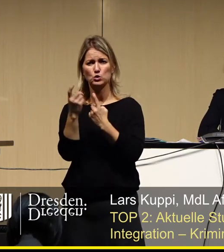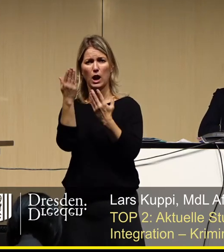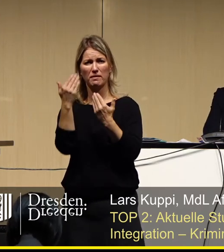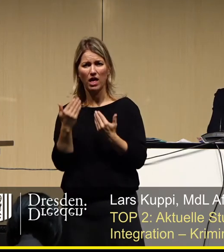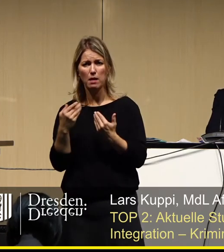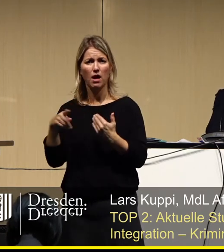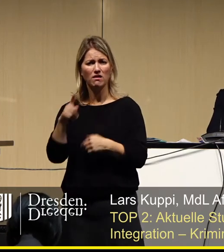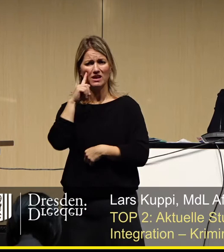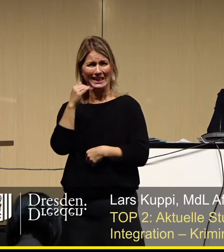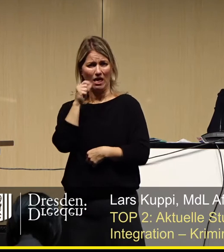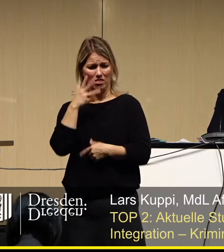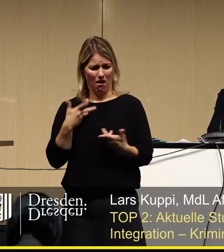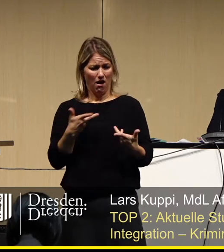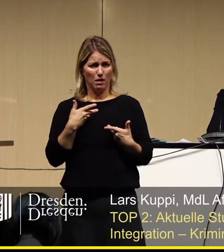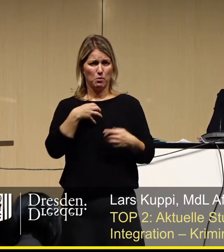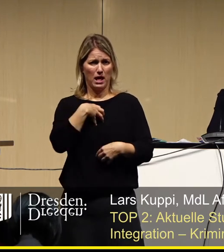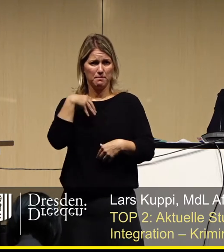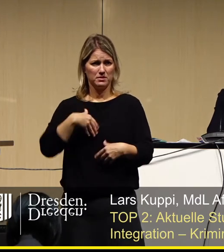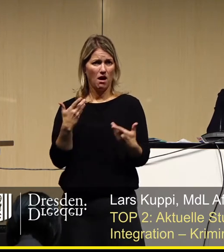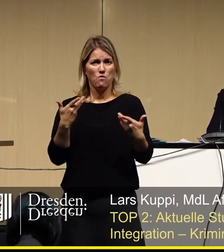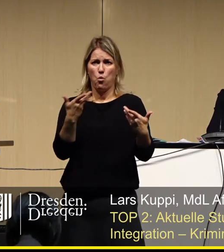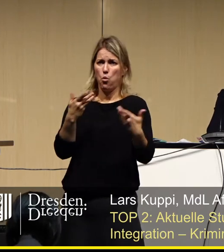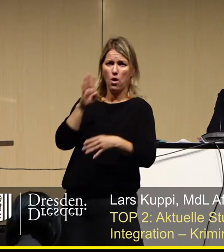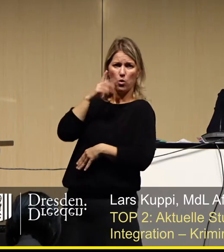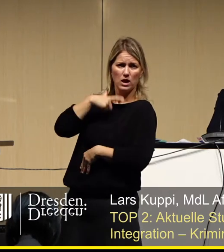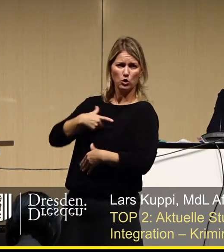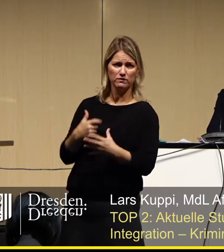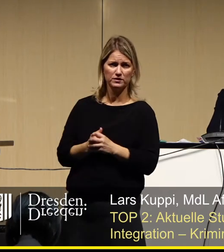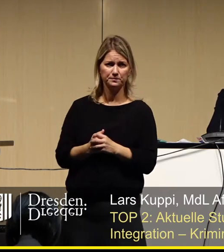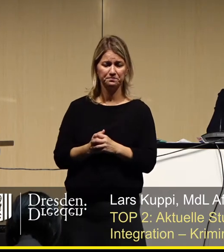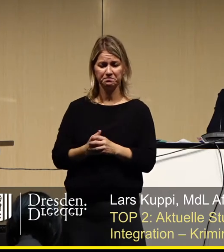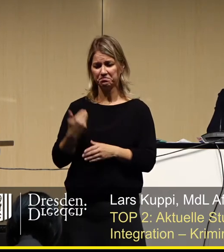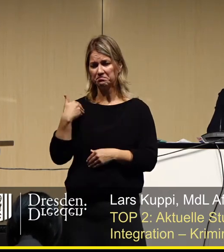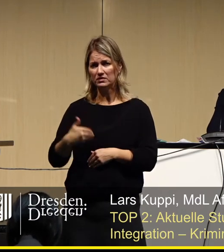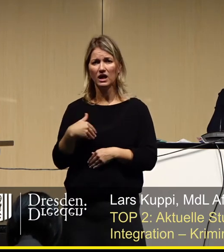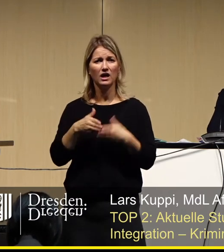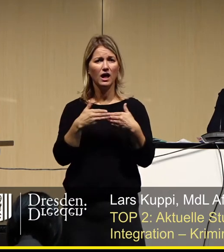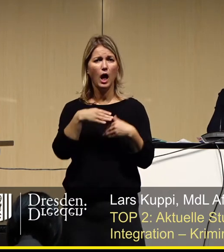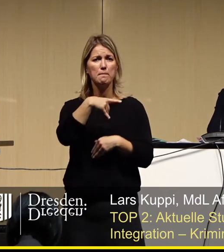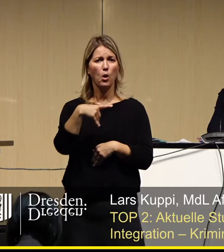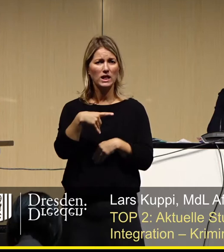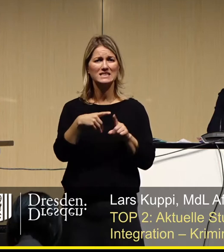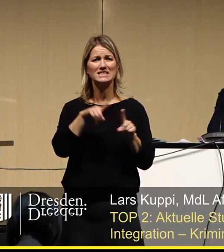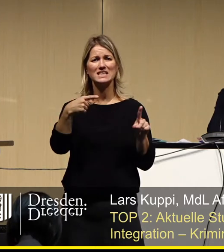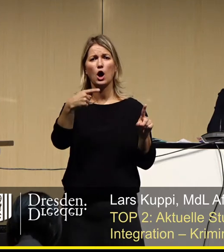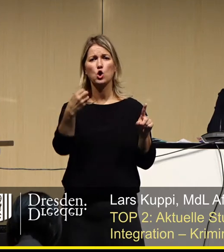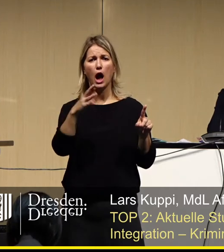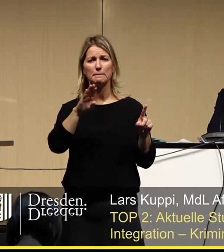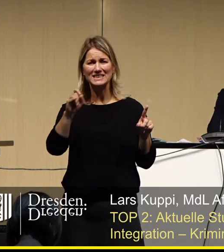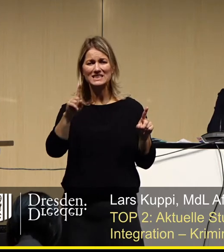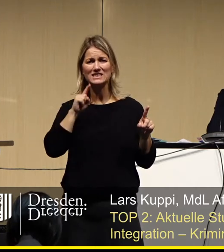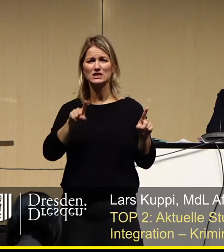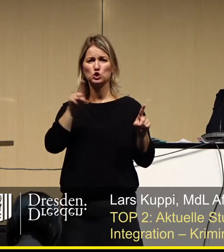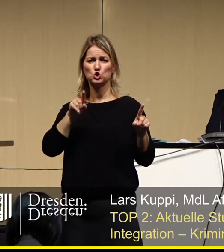tagtäglich konfrontiert. Es gab eine Reihe von Bürgern aus Prohlis, Gurbitz und Schertnitz, die sich